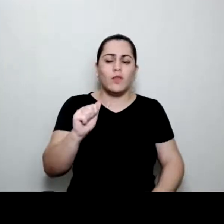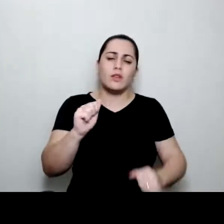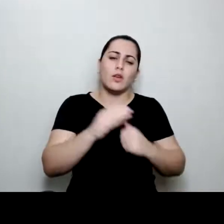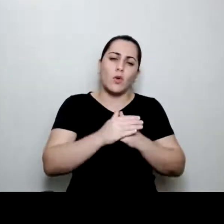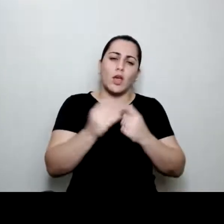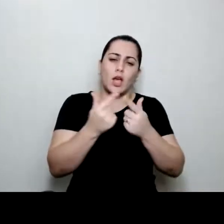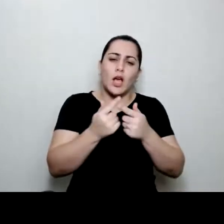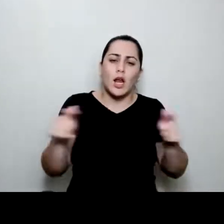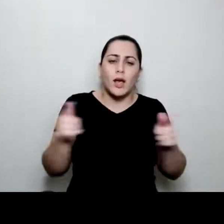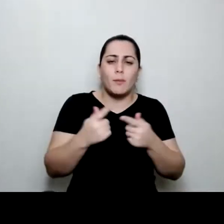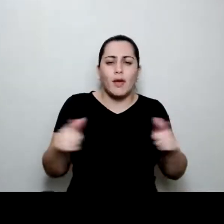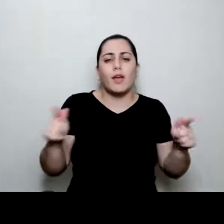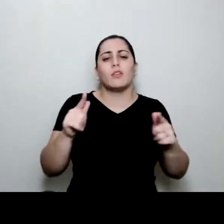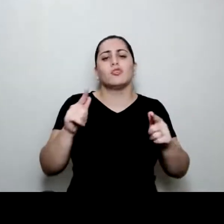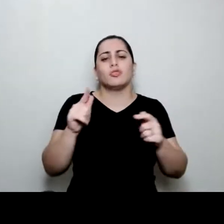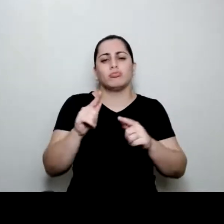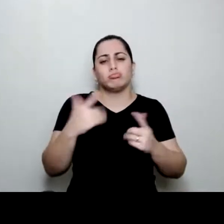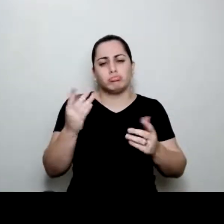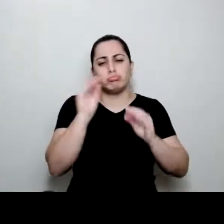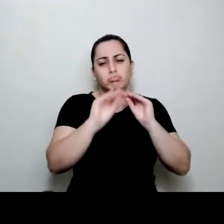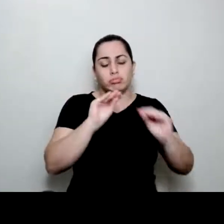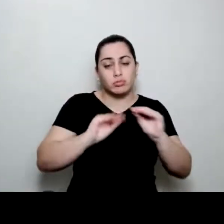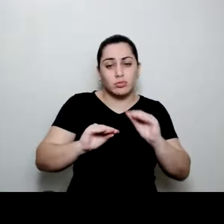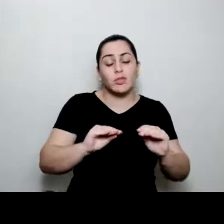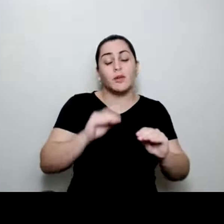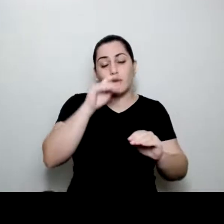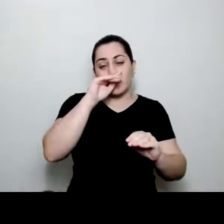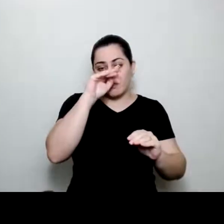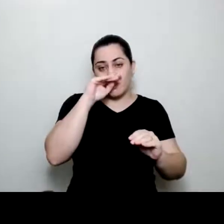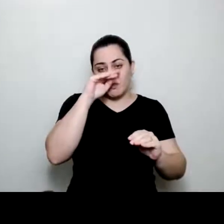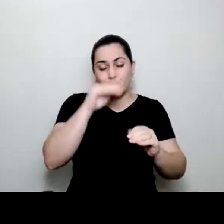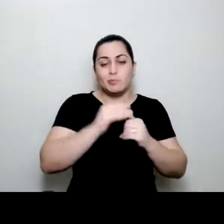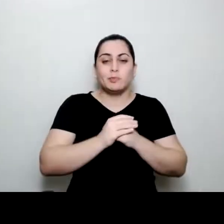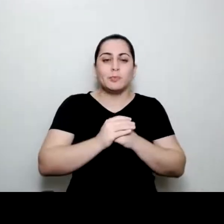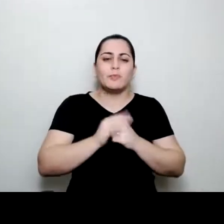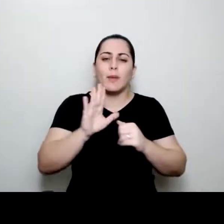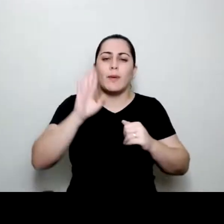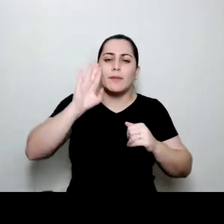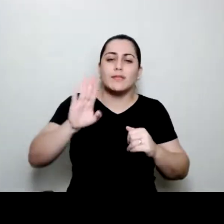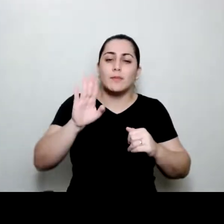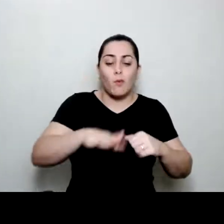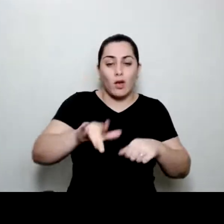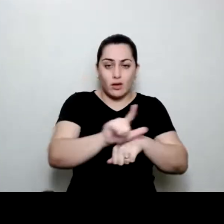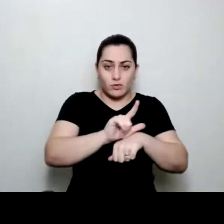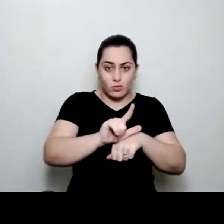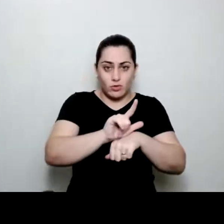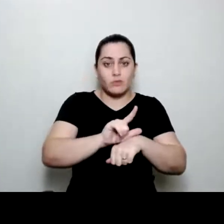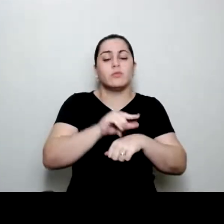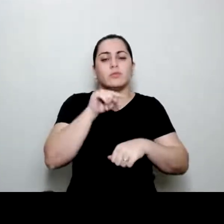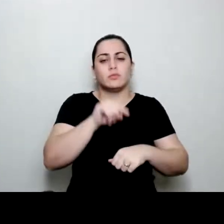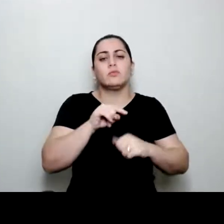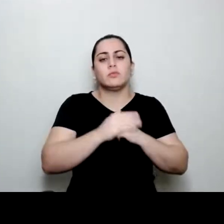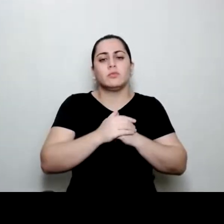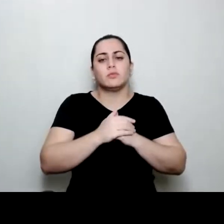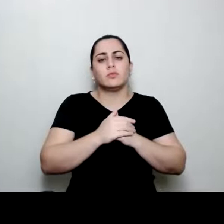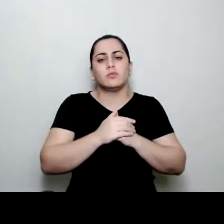forma de arte gramática, mas, sobretudo, a lexicografia,